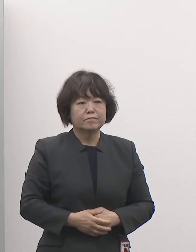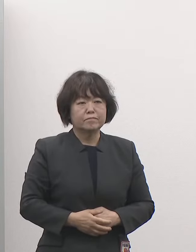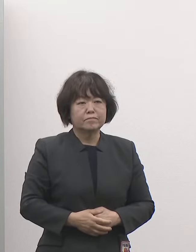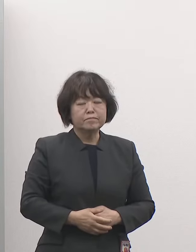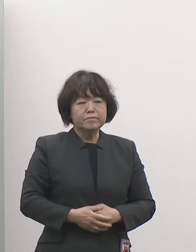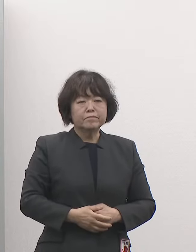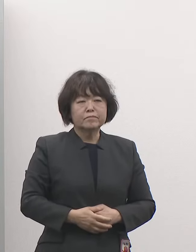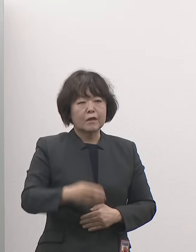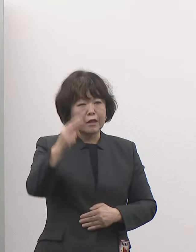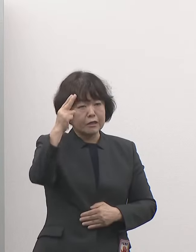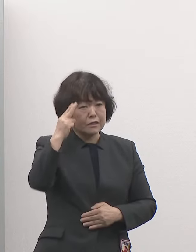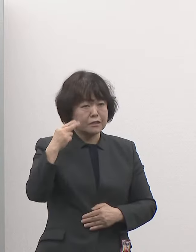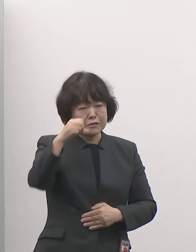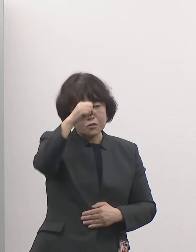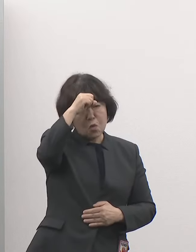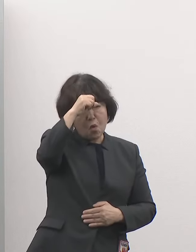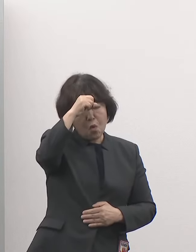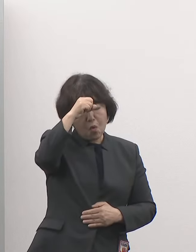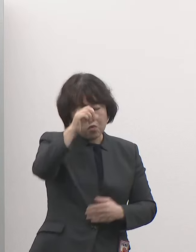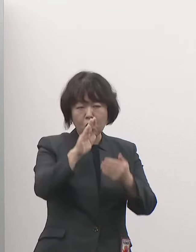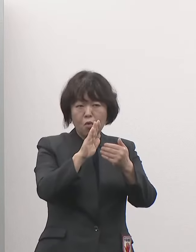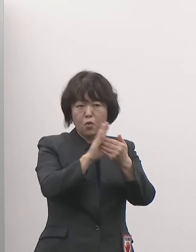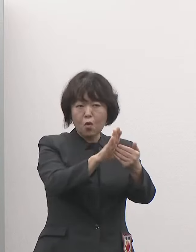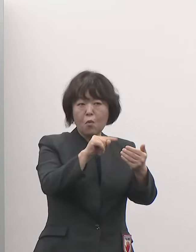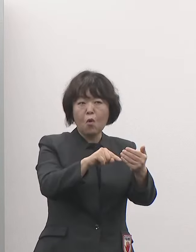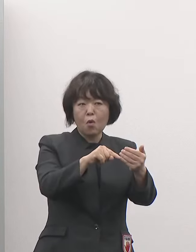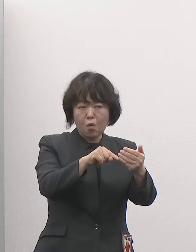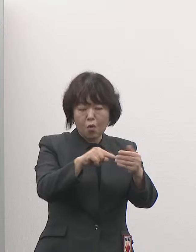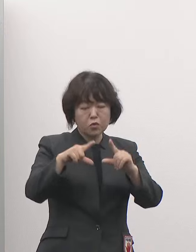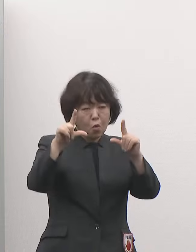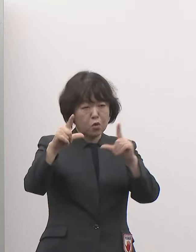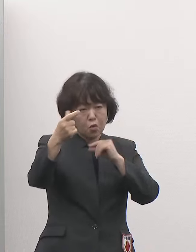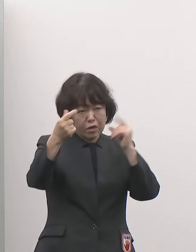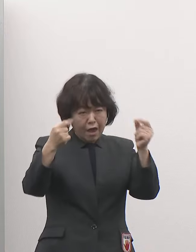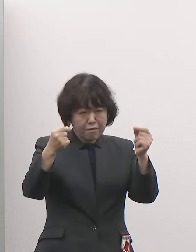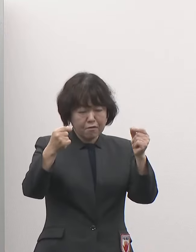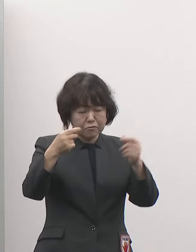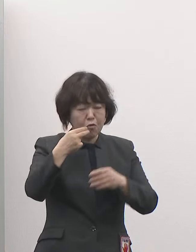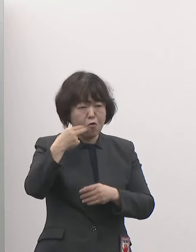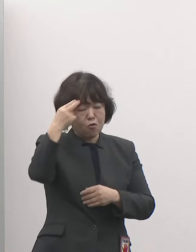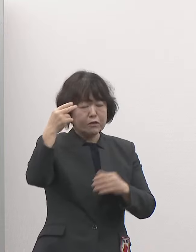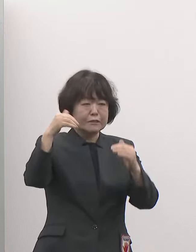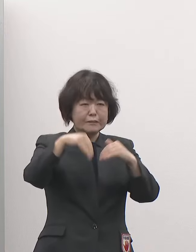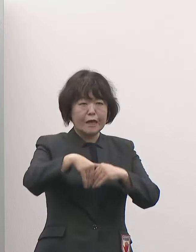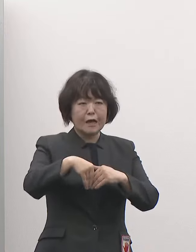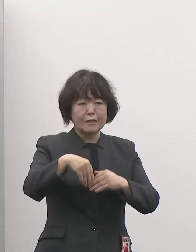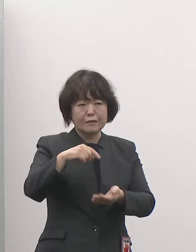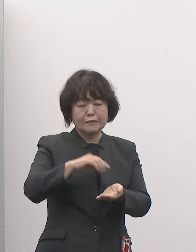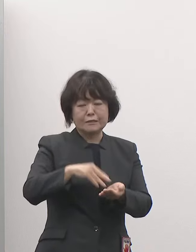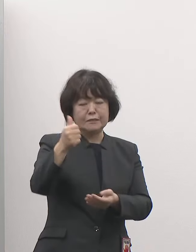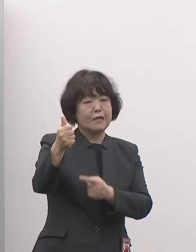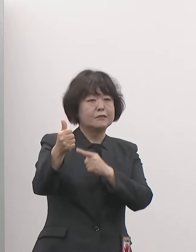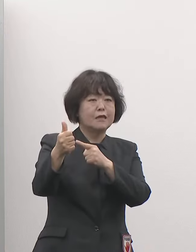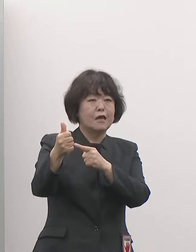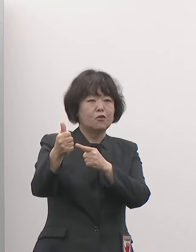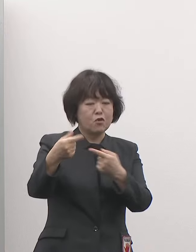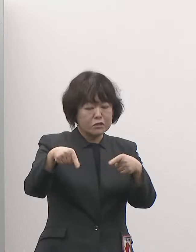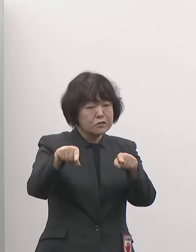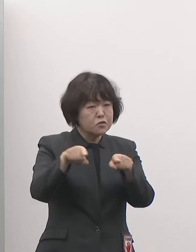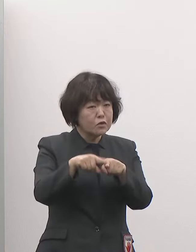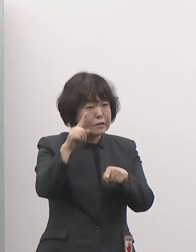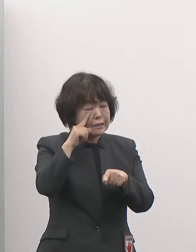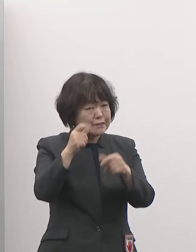認知症につきましては、その予防についてですね、東大の坂谷さんと今連携しながら実証実験をやろうということ